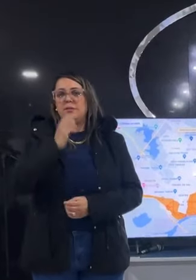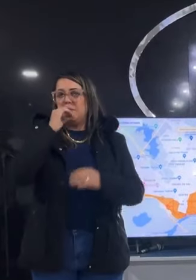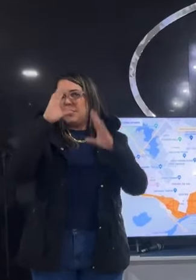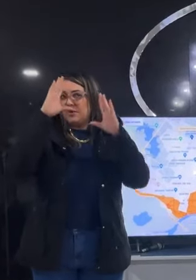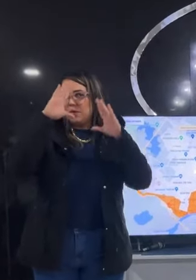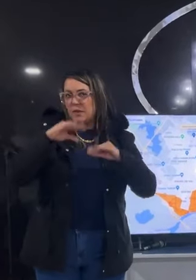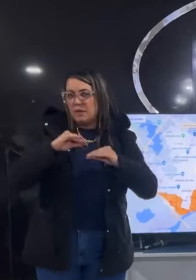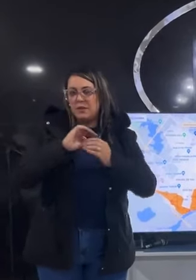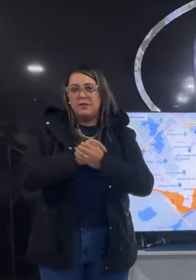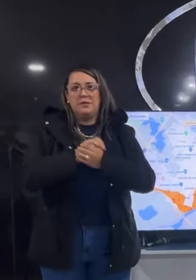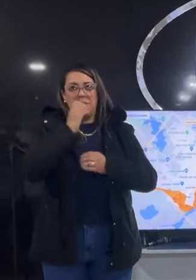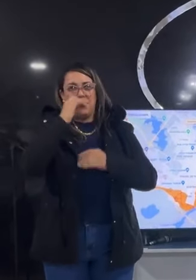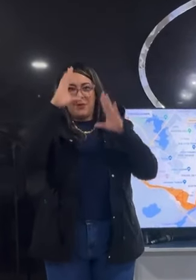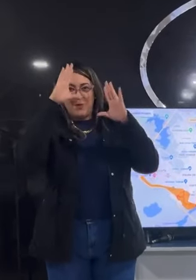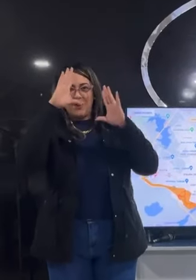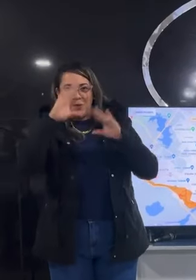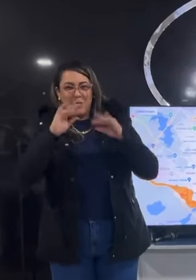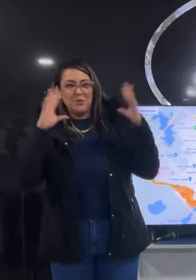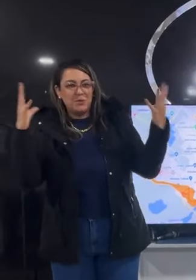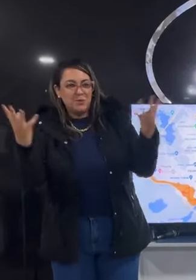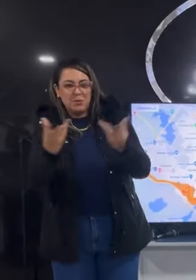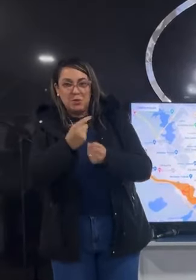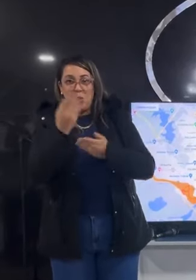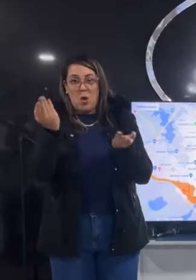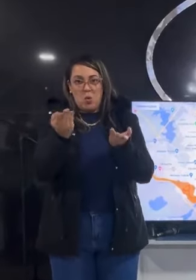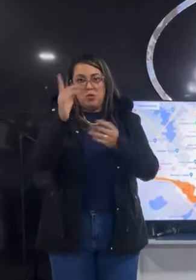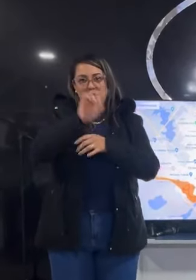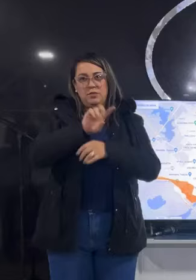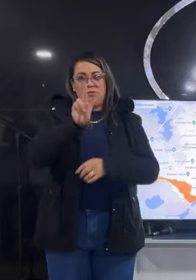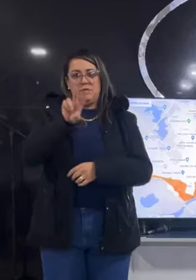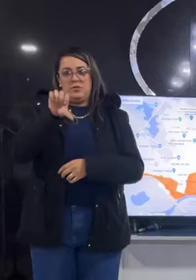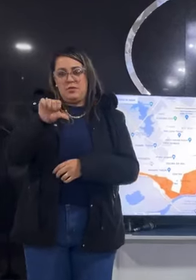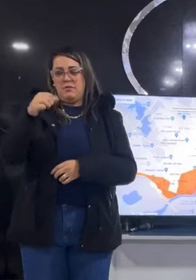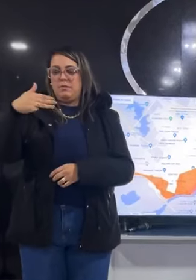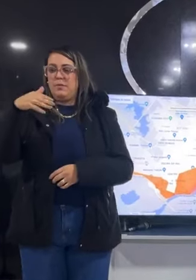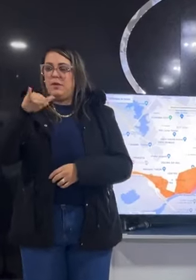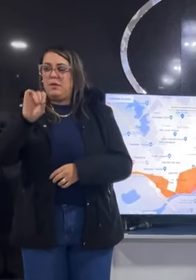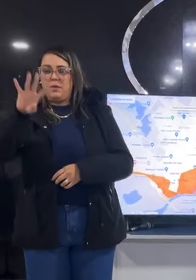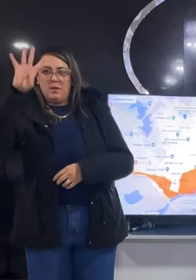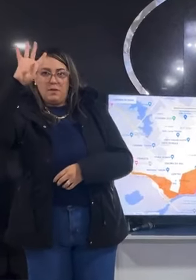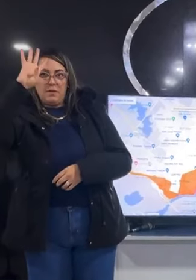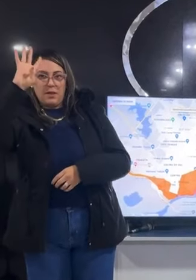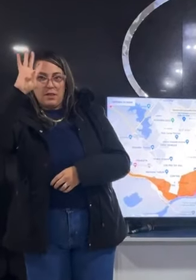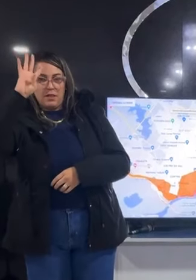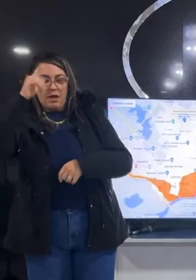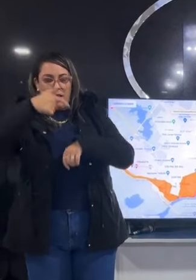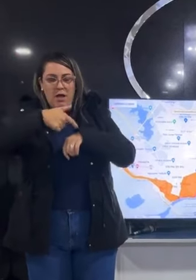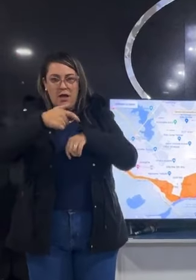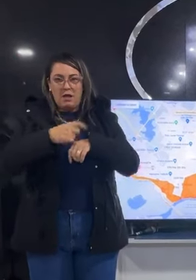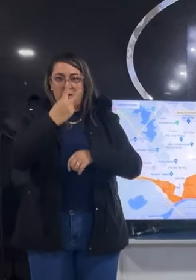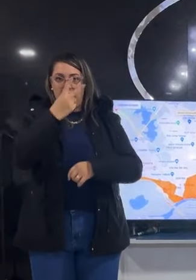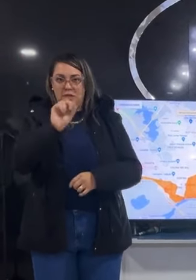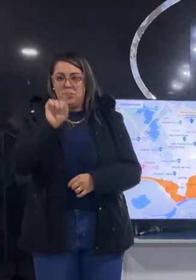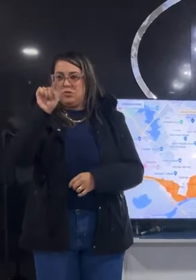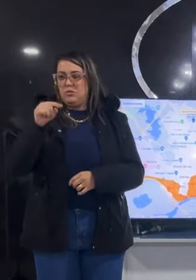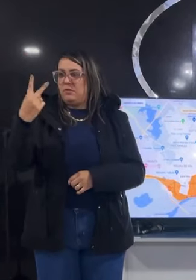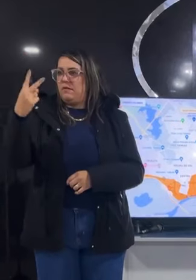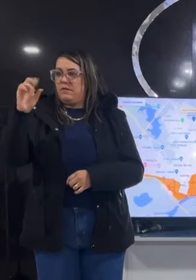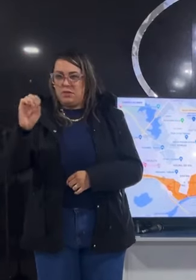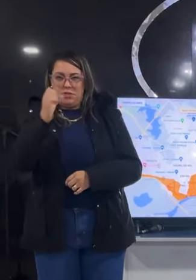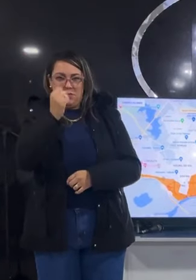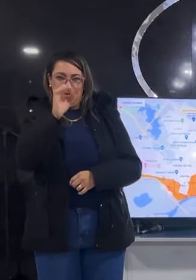boa noite boa noite gente hoje é dia 29 de Maio quarta-feira São 20:20